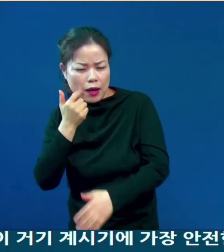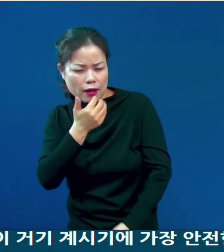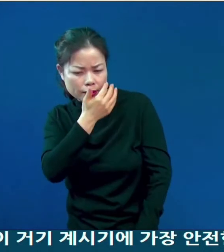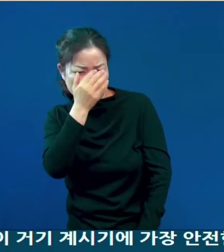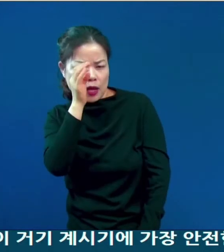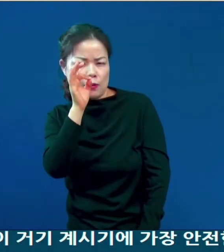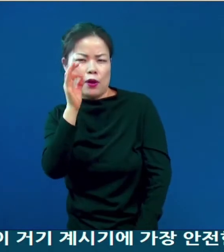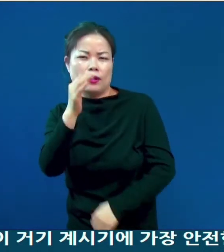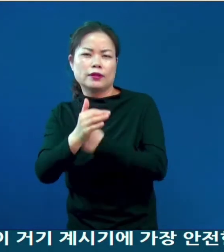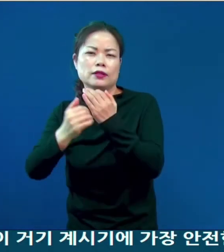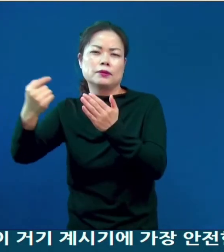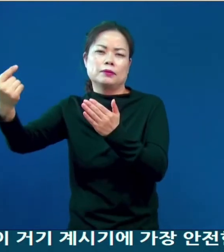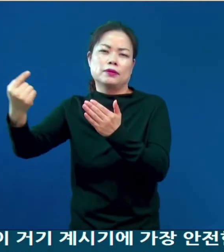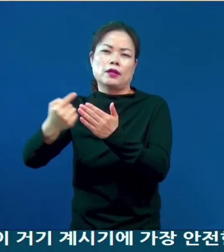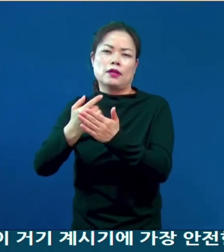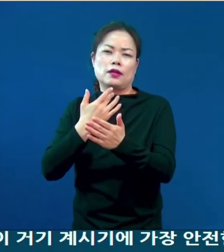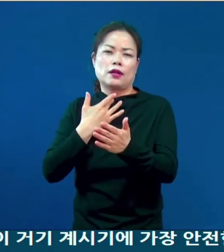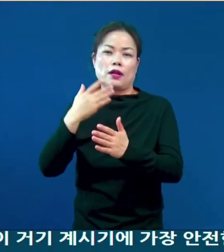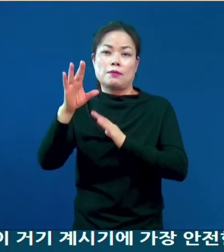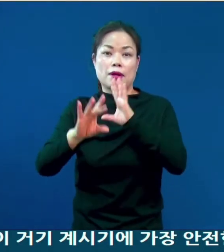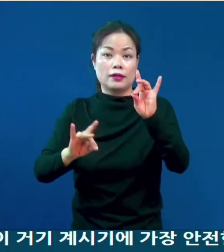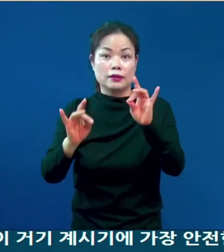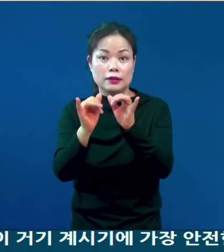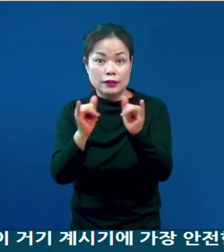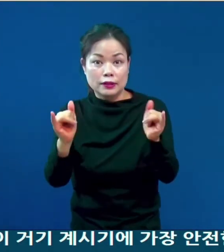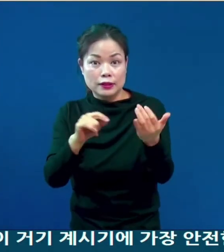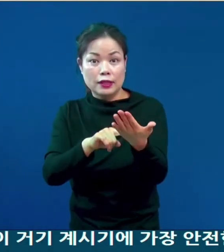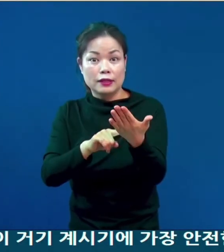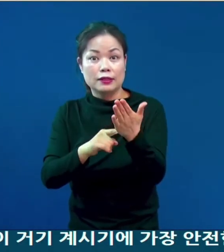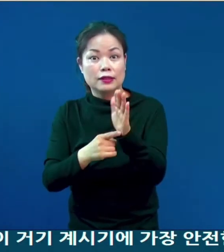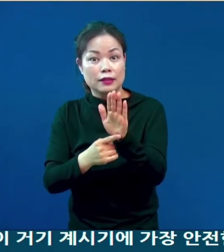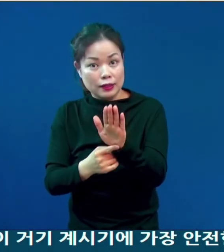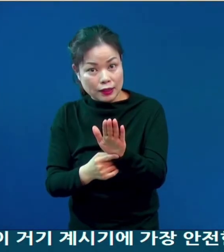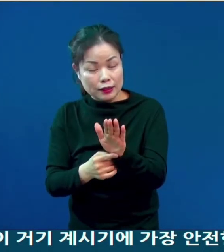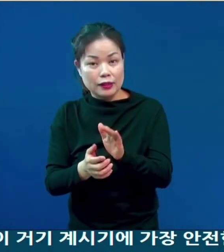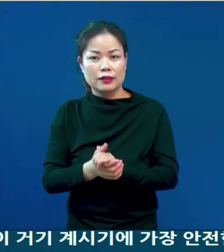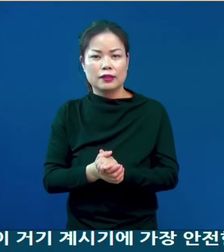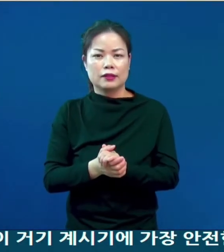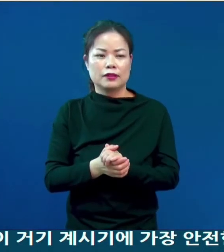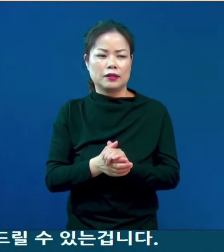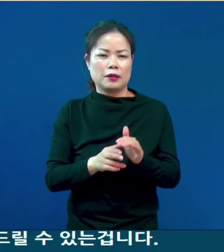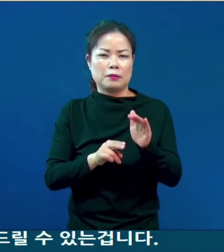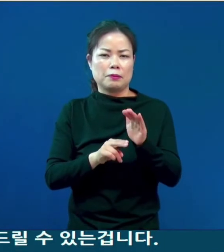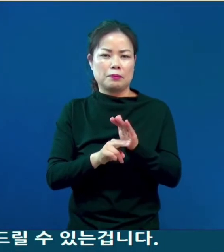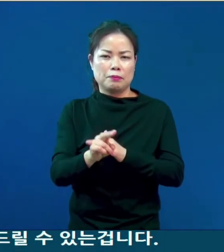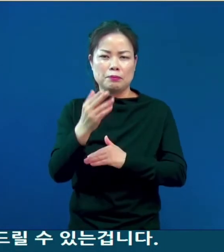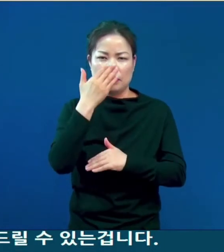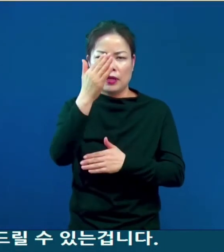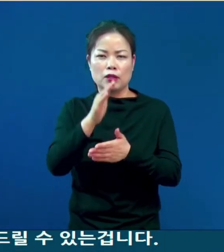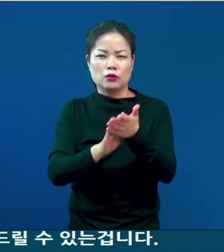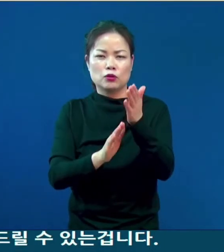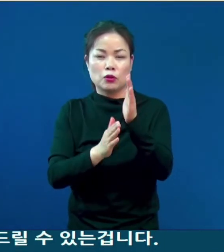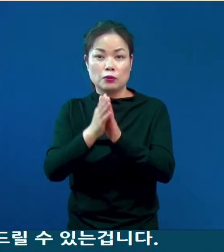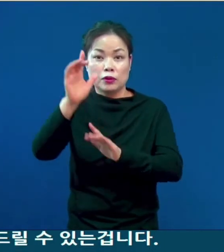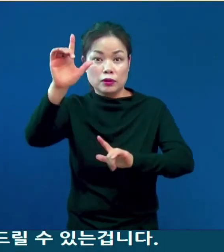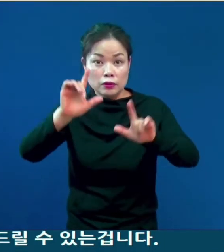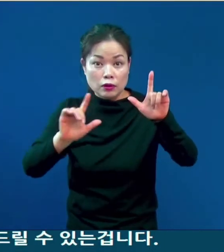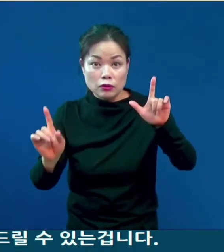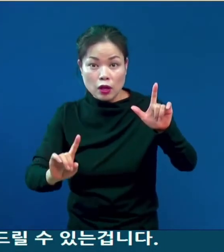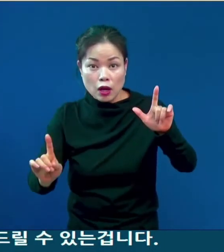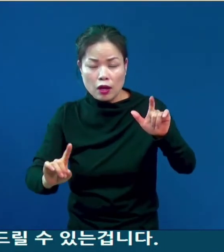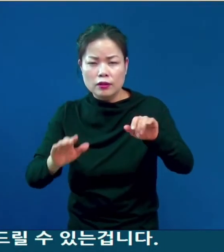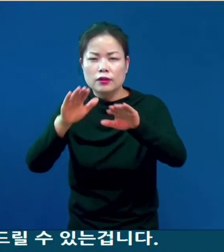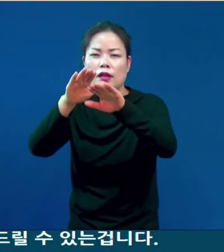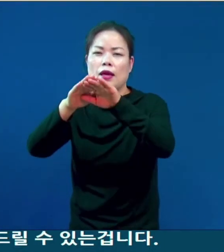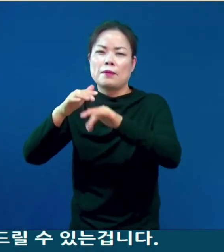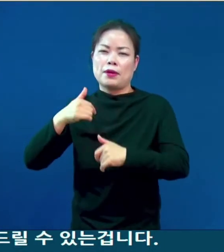보고 하나님의 임재를 갈망하는 사람에게 나타나는 피할 수 없는 한 가지 현상이 드러나고 있습니다. 바로 뭘까요?